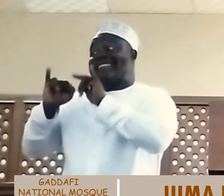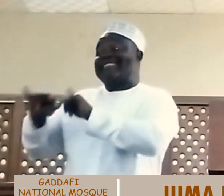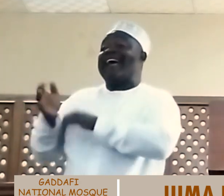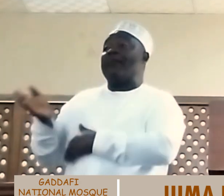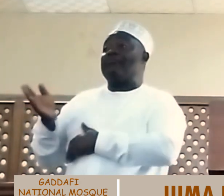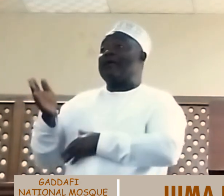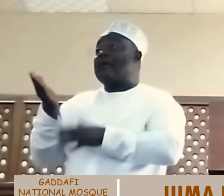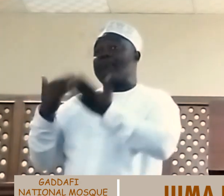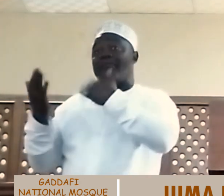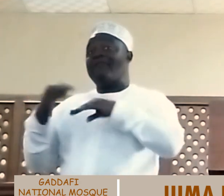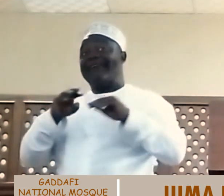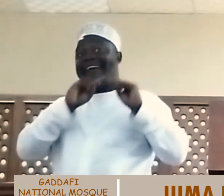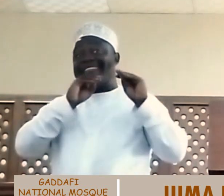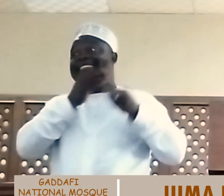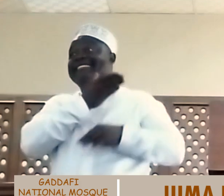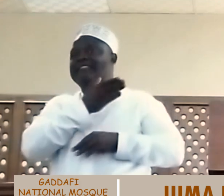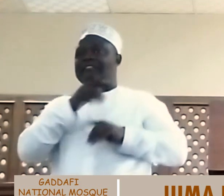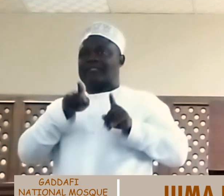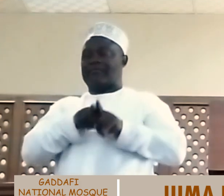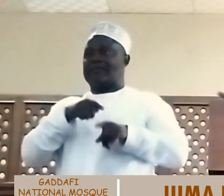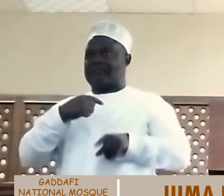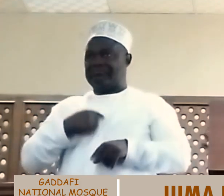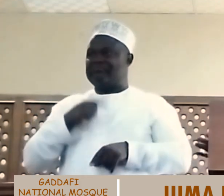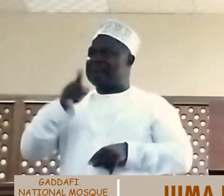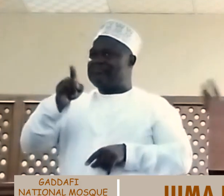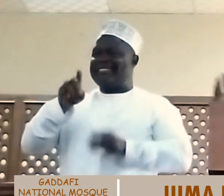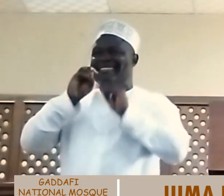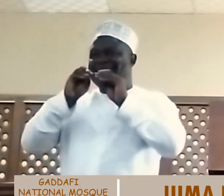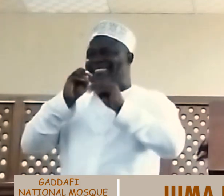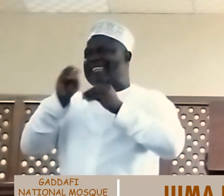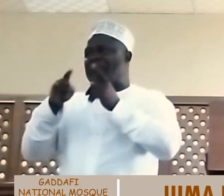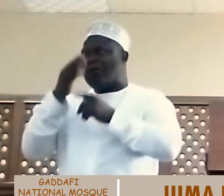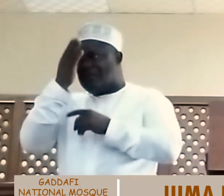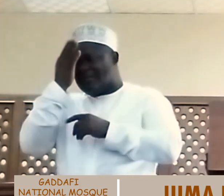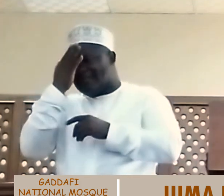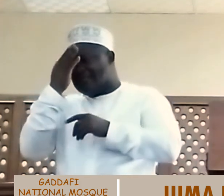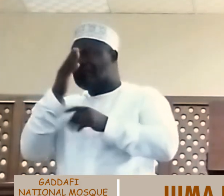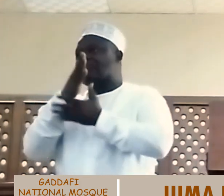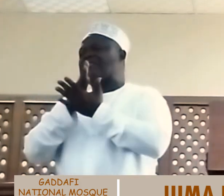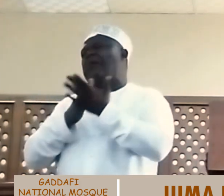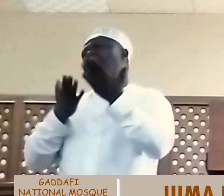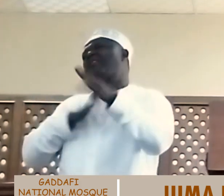fe abaatusomesa nze naawe ne batusomesa ku ddiini, abamu bagenzi,